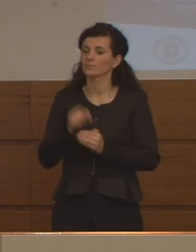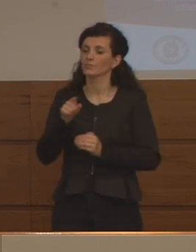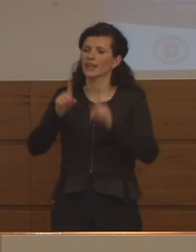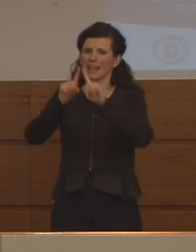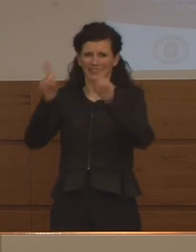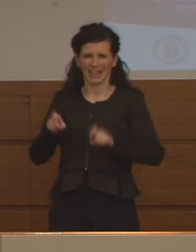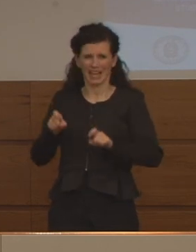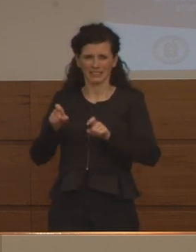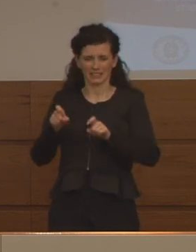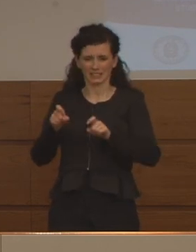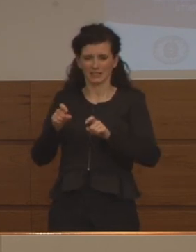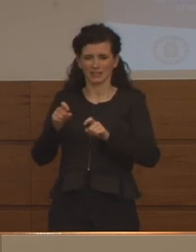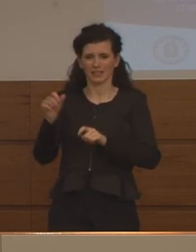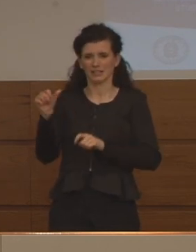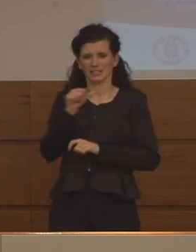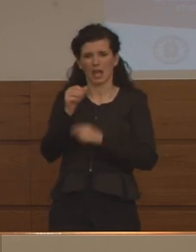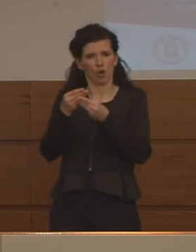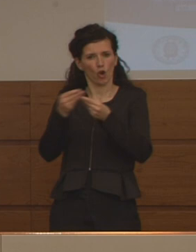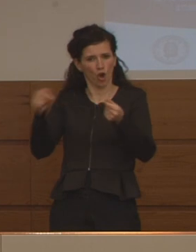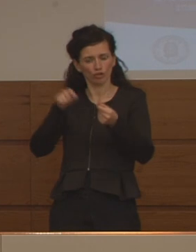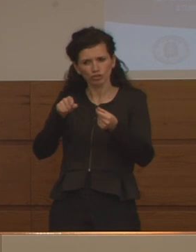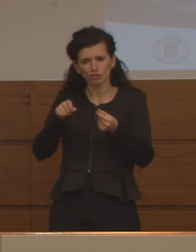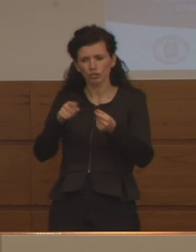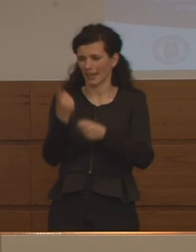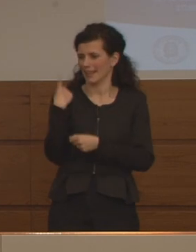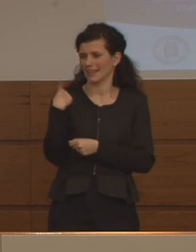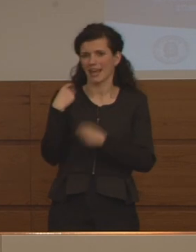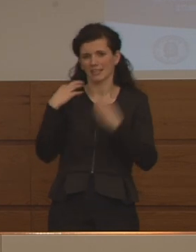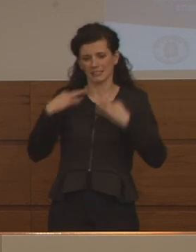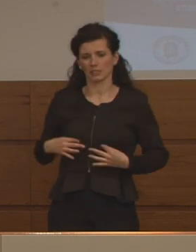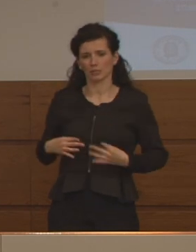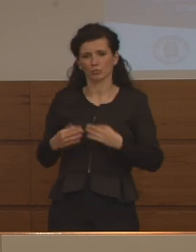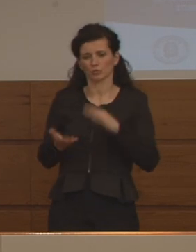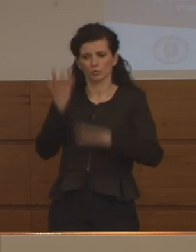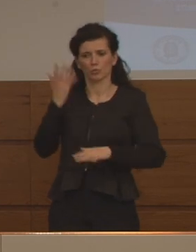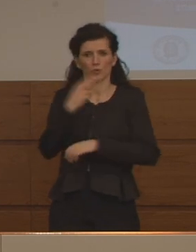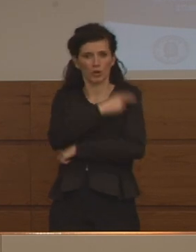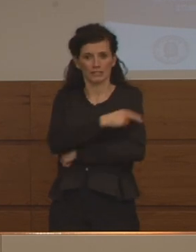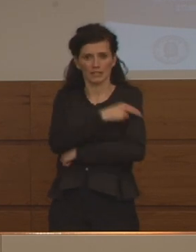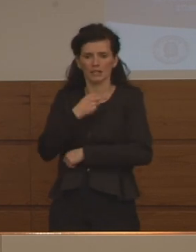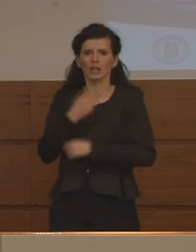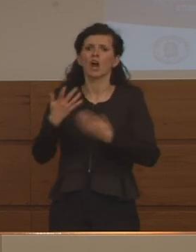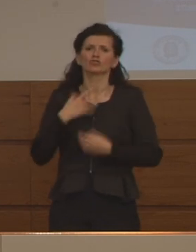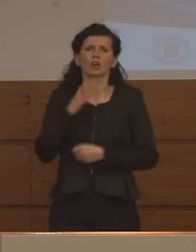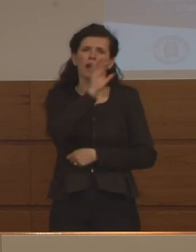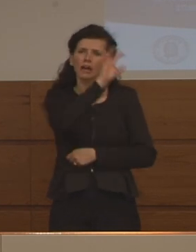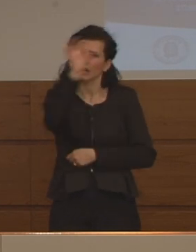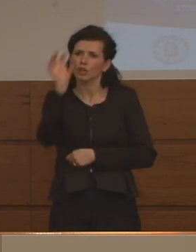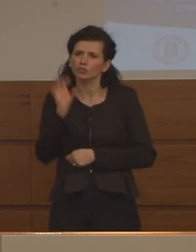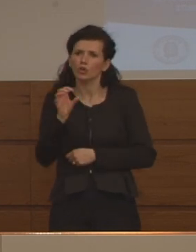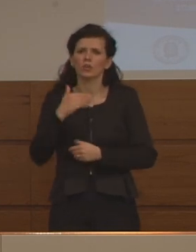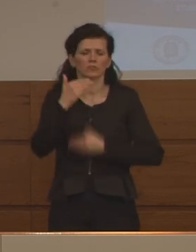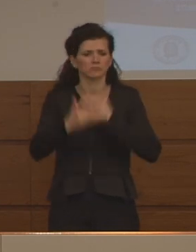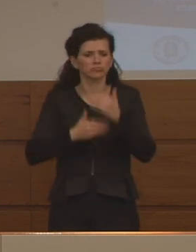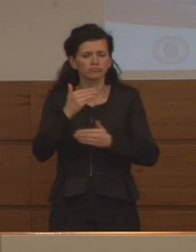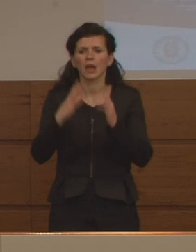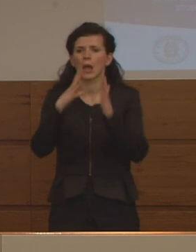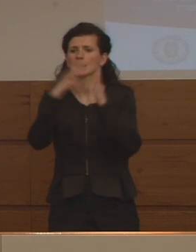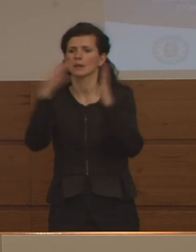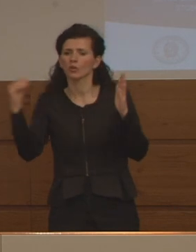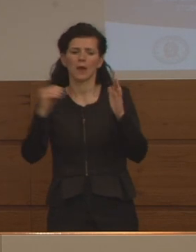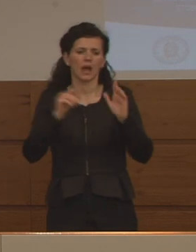di cui avete parlato anche ieri all'istituto superiore di sanità molte regioni stanno andando avanti per conto loro hanno cominciato l'emilia romagna se ne parla nel